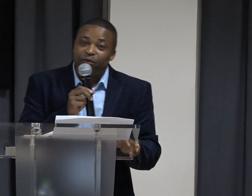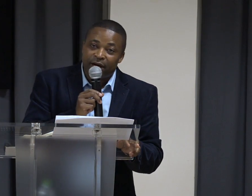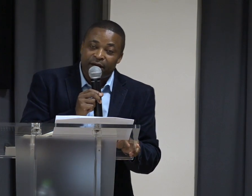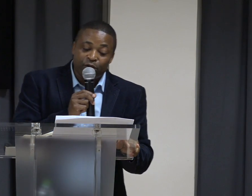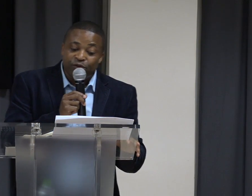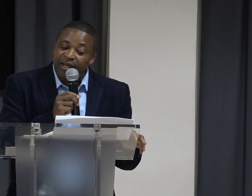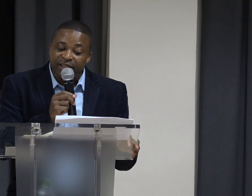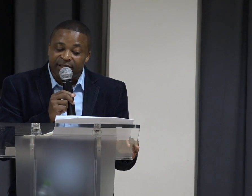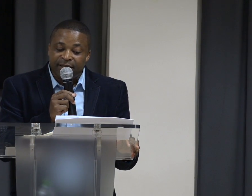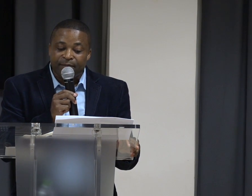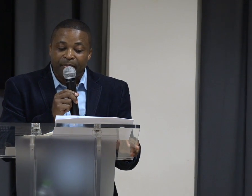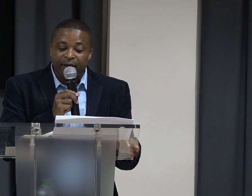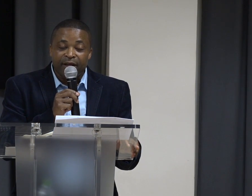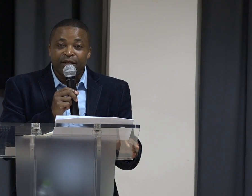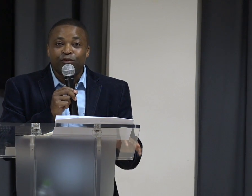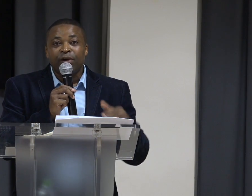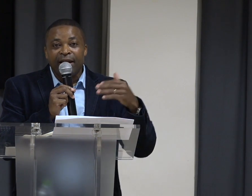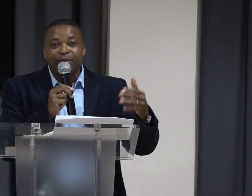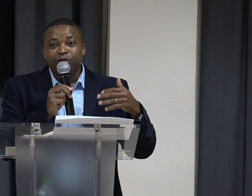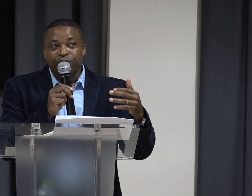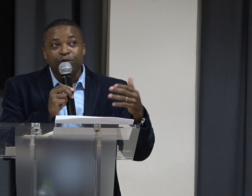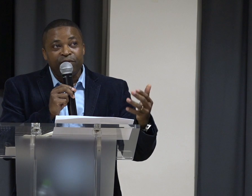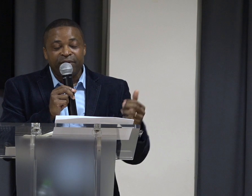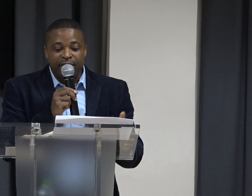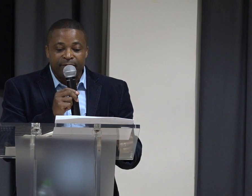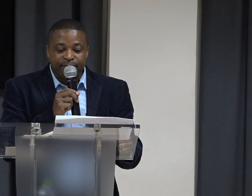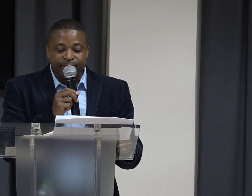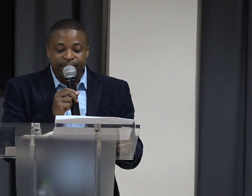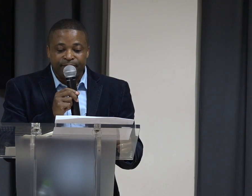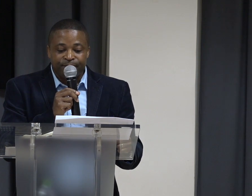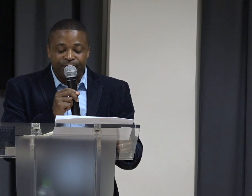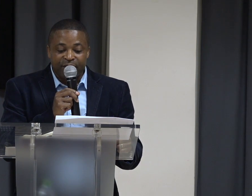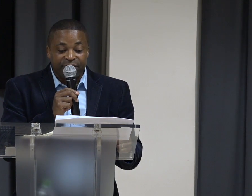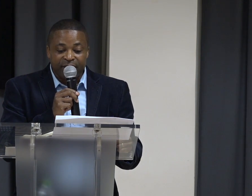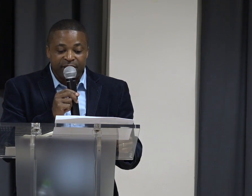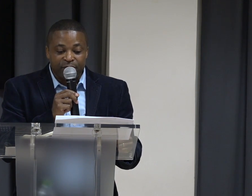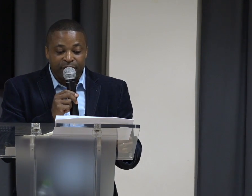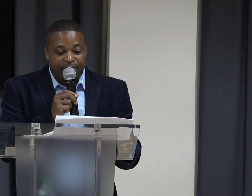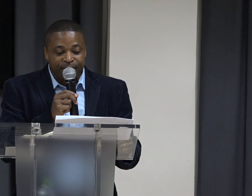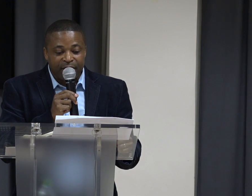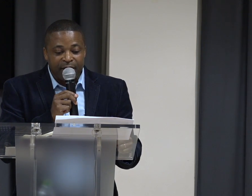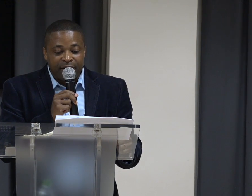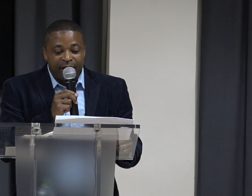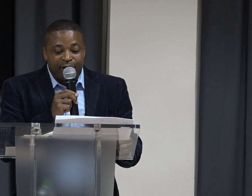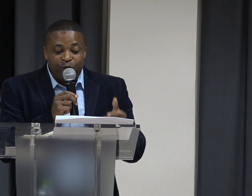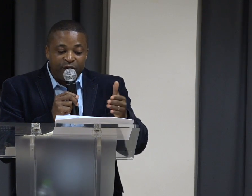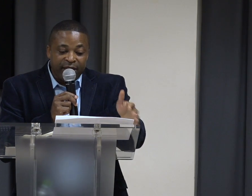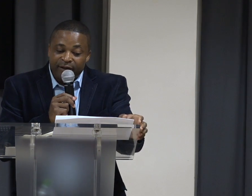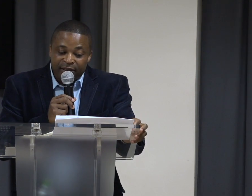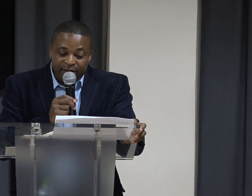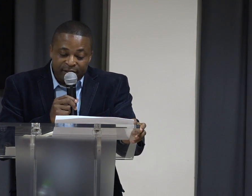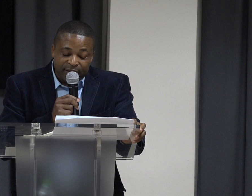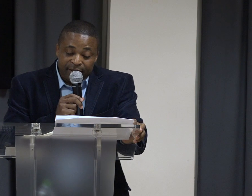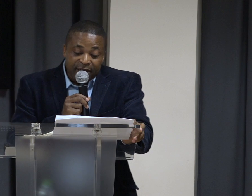première fois que Dieu agit ainsi. Dieu a l'habitude de le faire, chers frères et sœurs. Vous